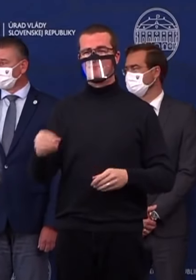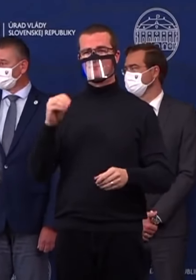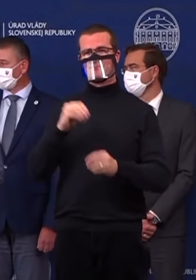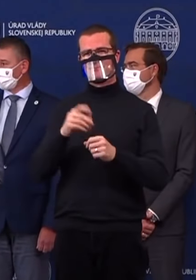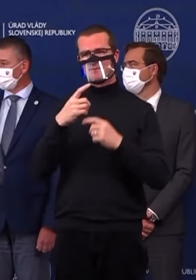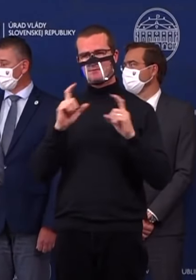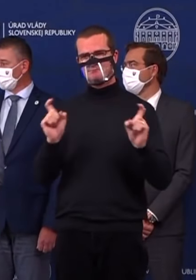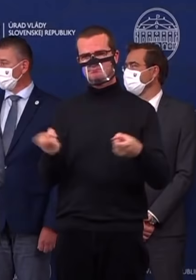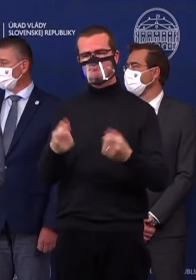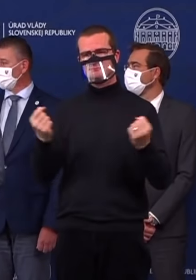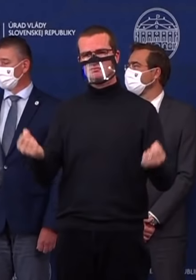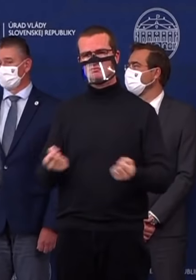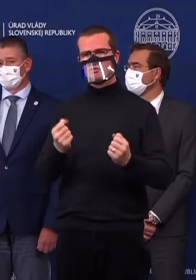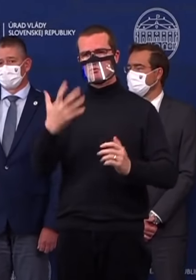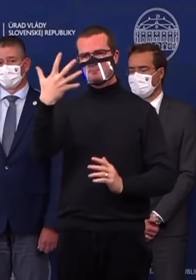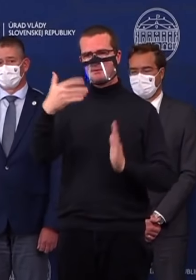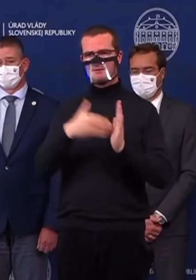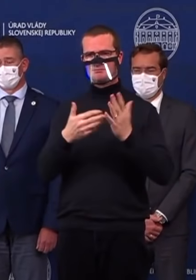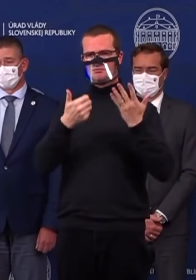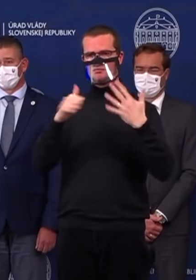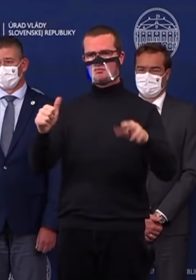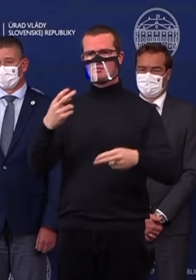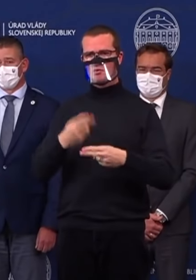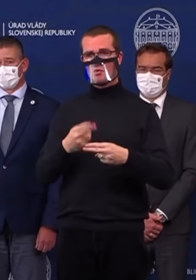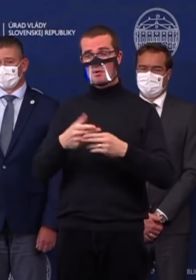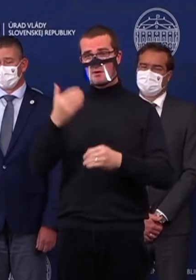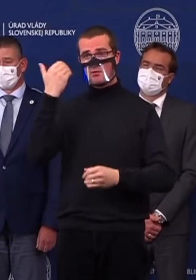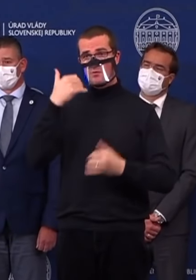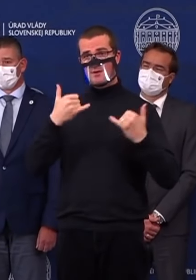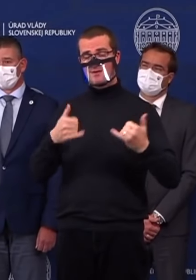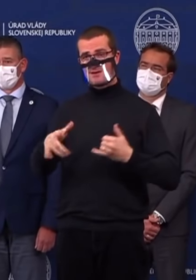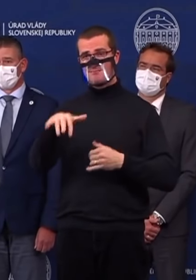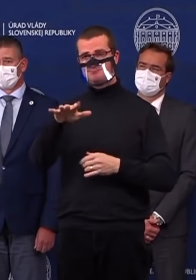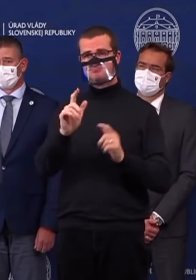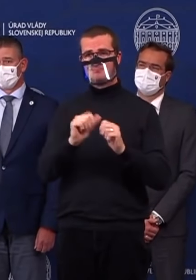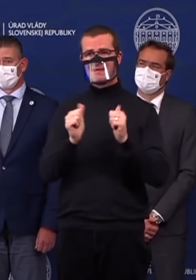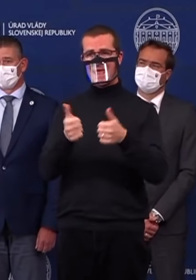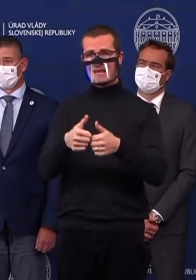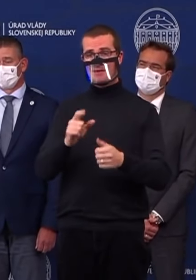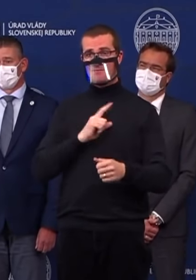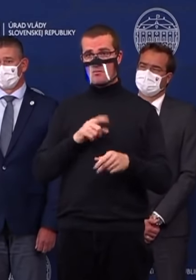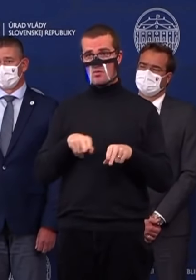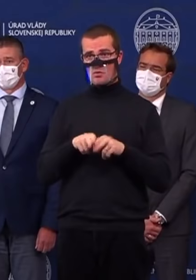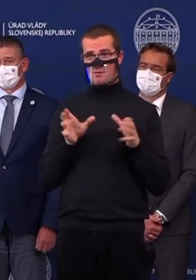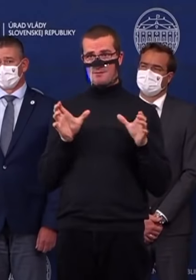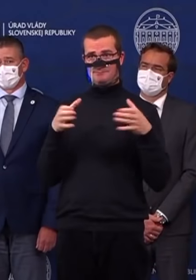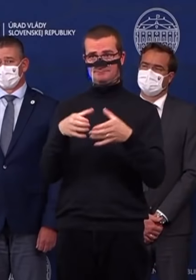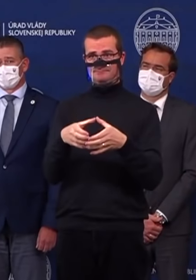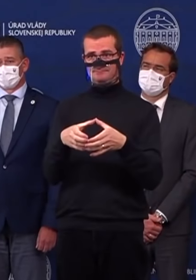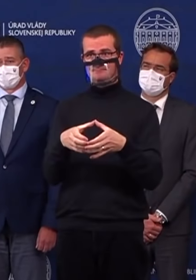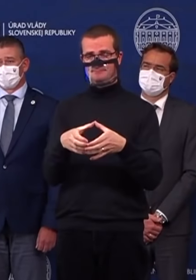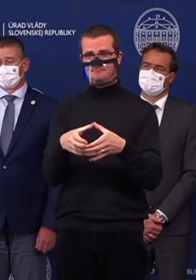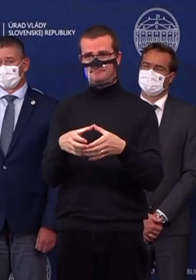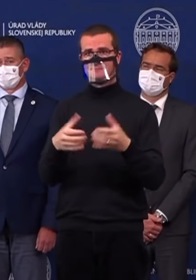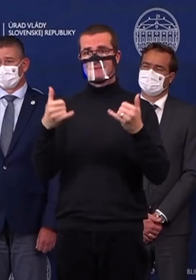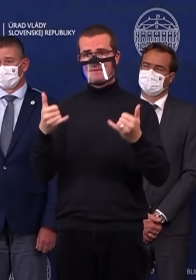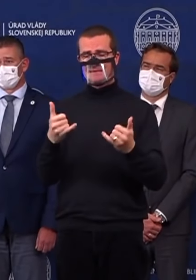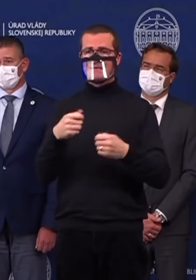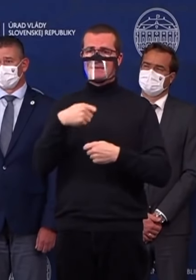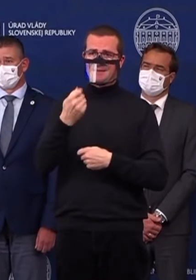sme identifikovali skoro 5600 infekčných ľudí, ktorí sú dnes v karanténe so svojimi rodinami, je